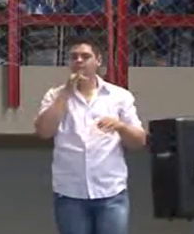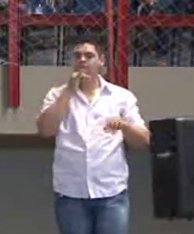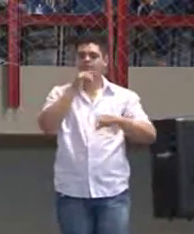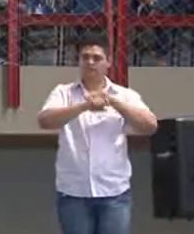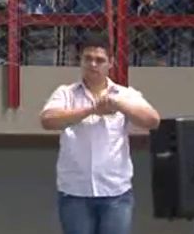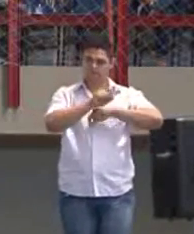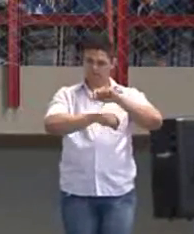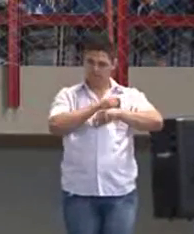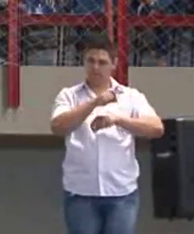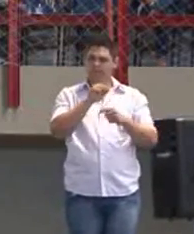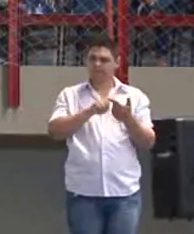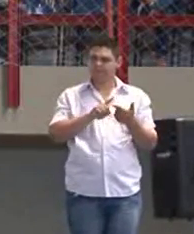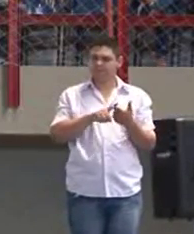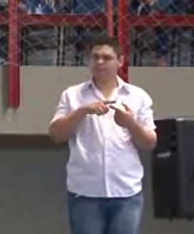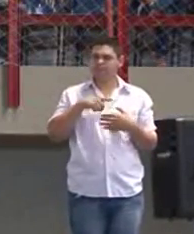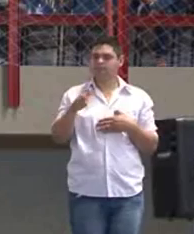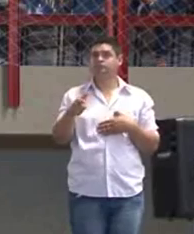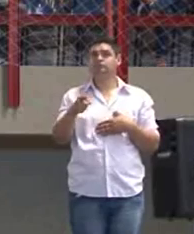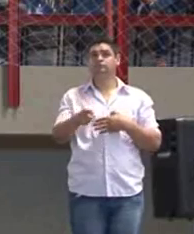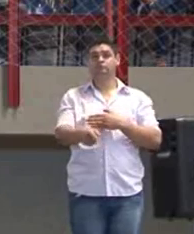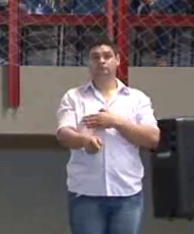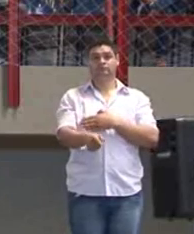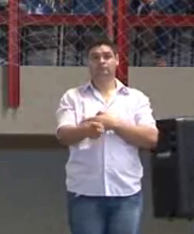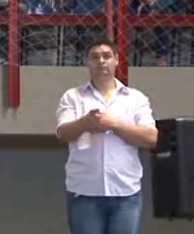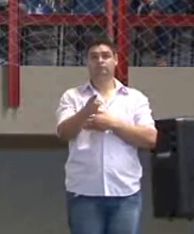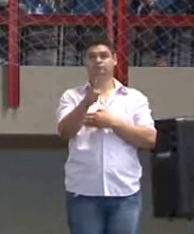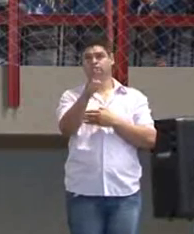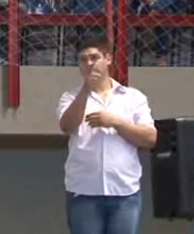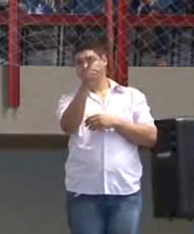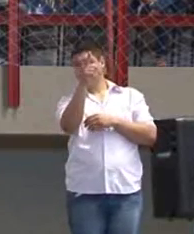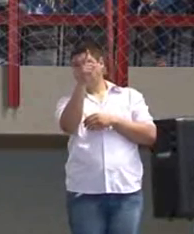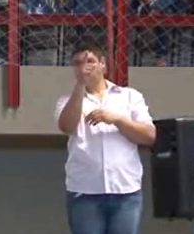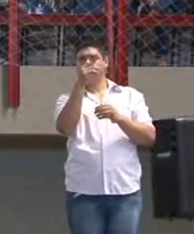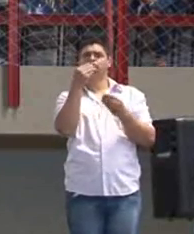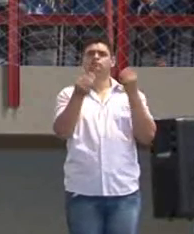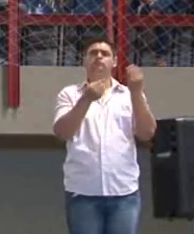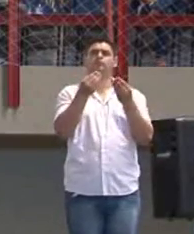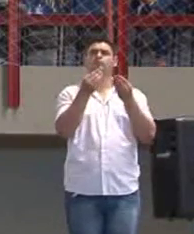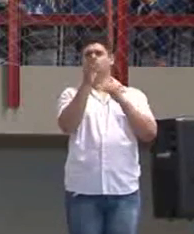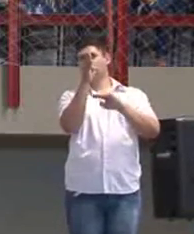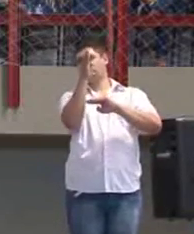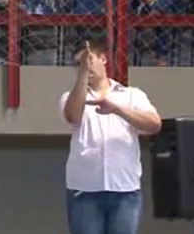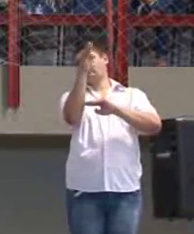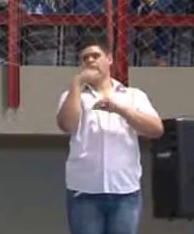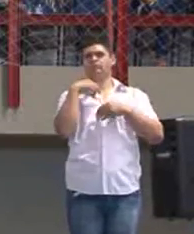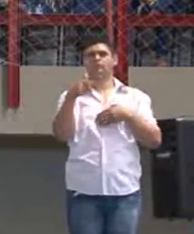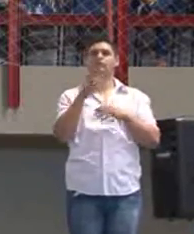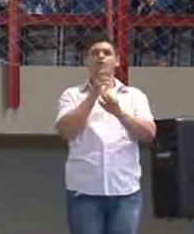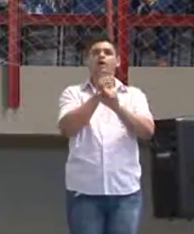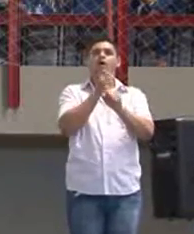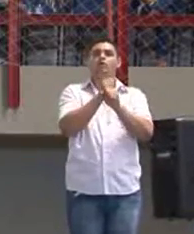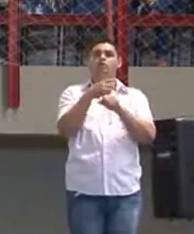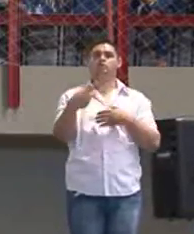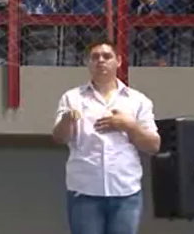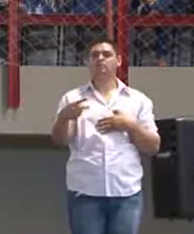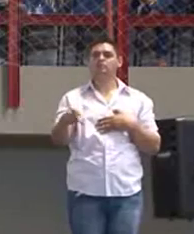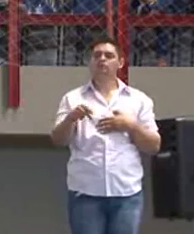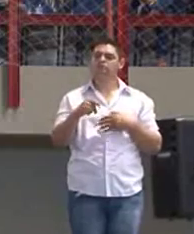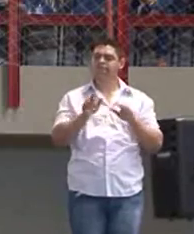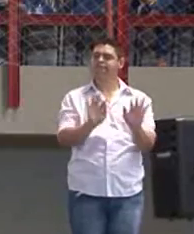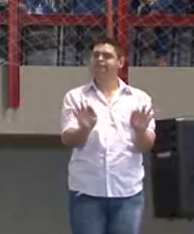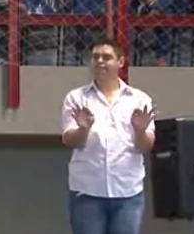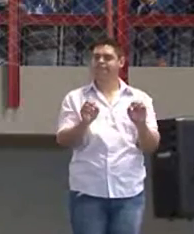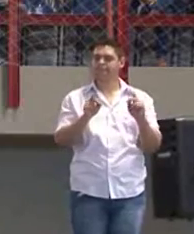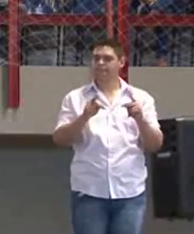conseguir obter exatamente o ângulo de inclinação para conseguir ver o topo lá do prédio, fazer o cálculo da altura do prédio é bem simples,